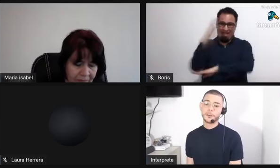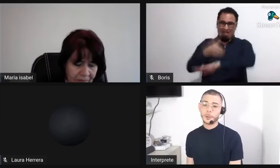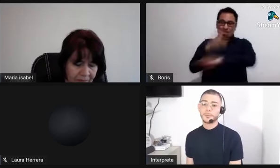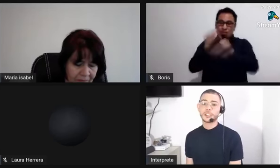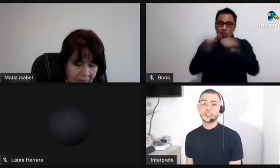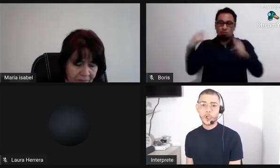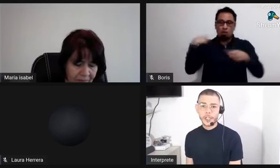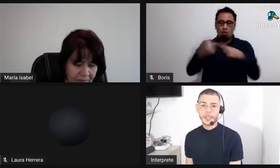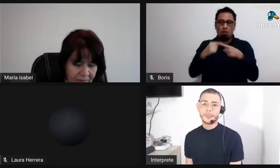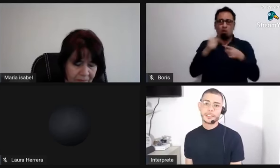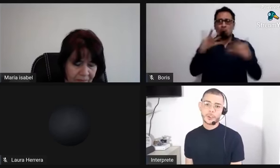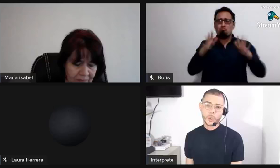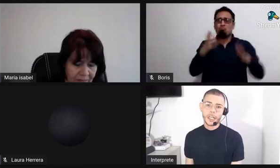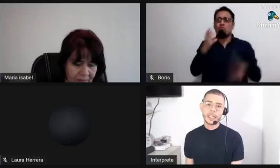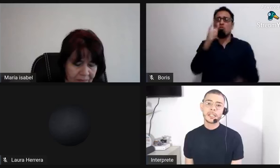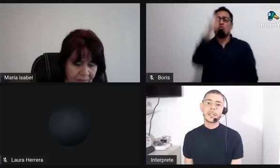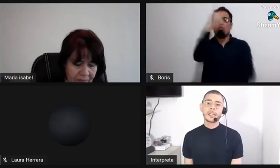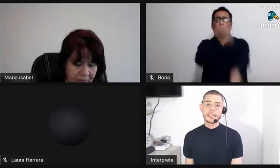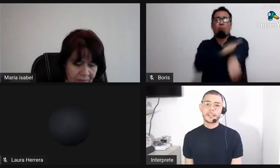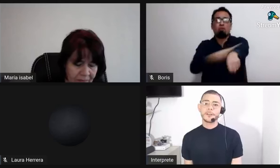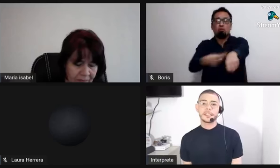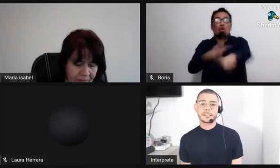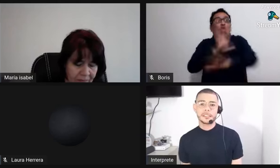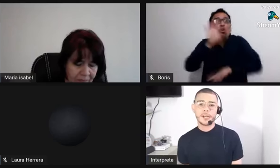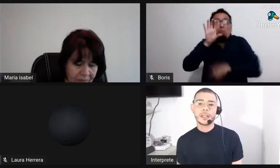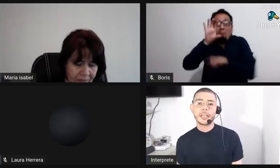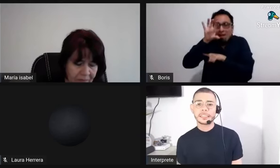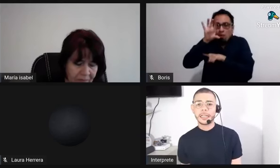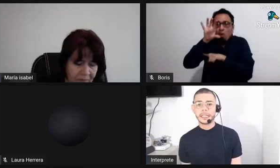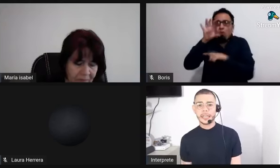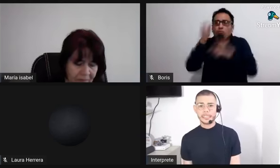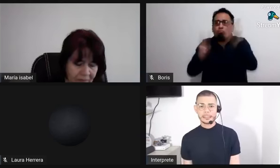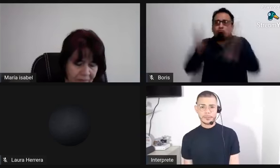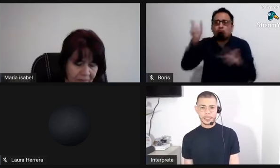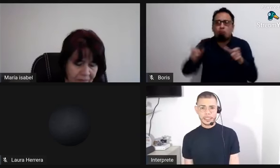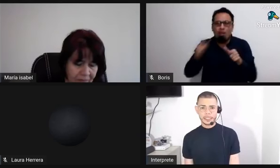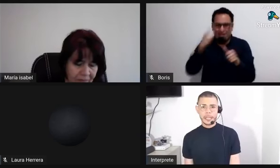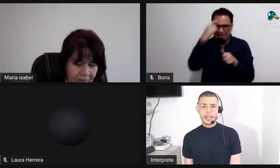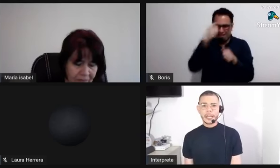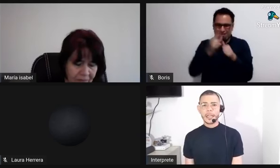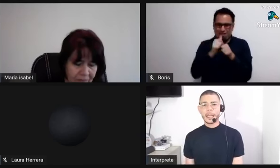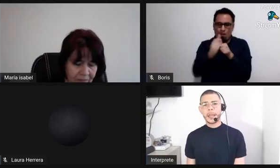fueron millones de personas quienes fallecieron en esas guerras civiles. Eh,